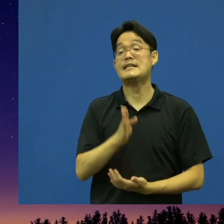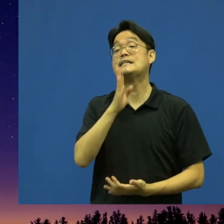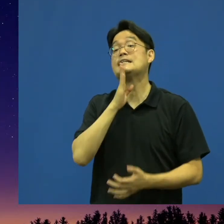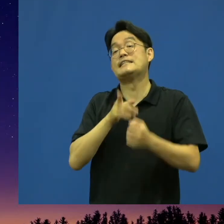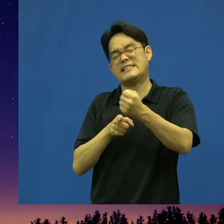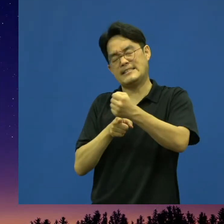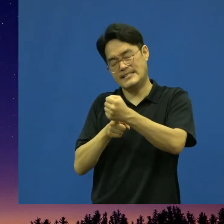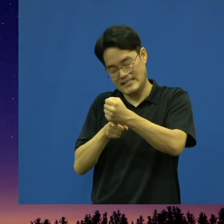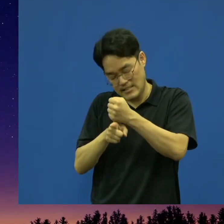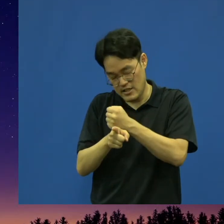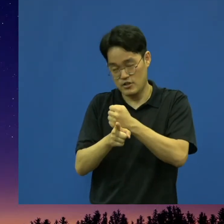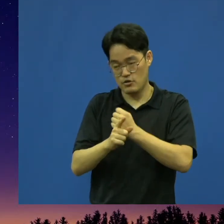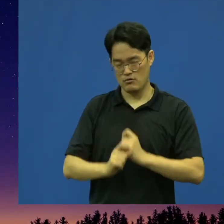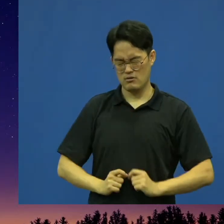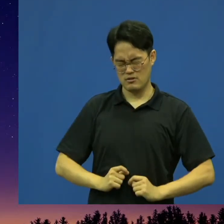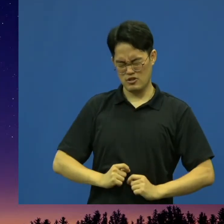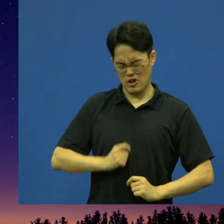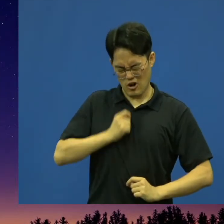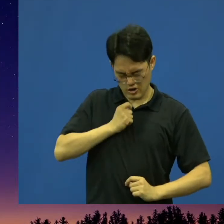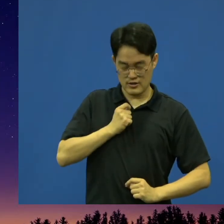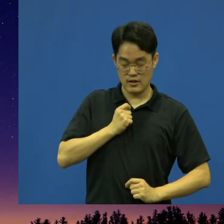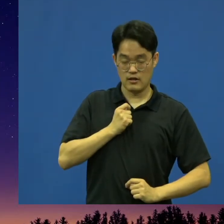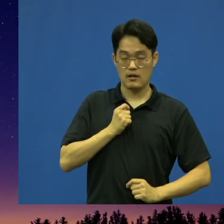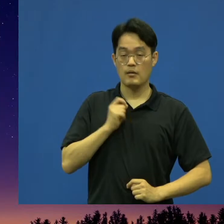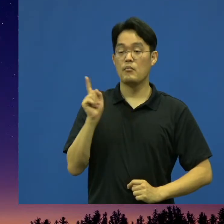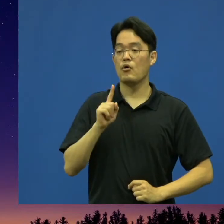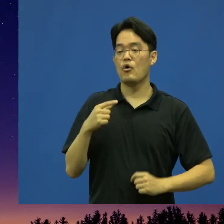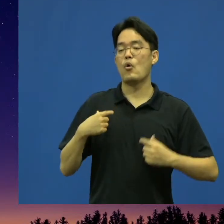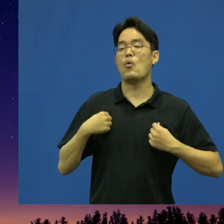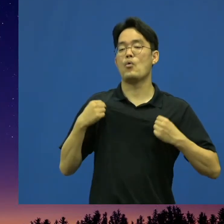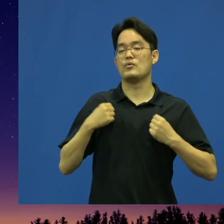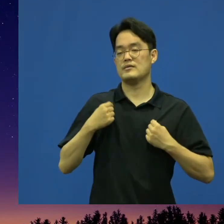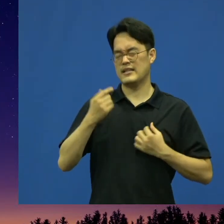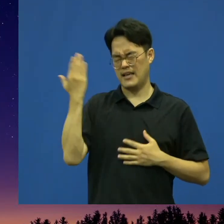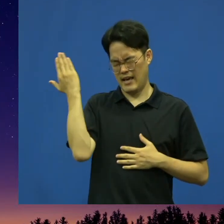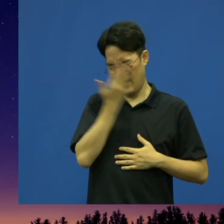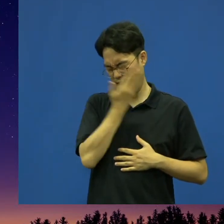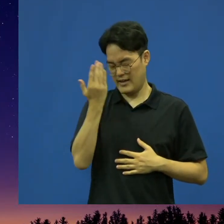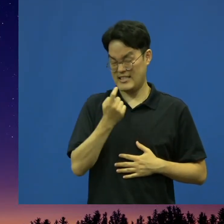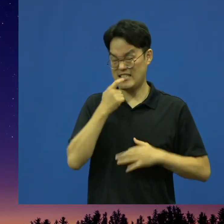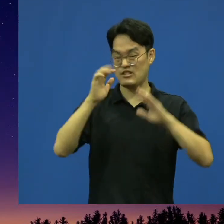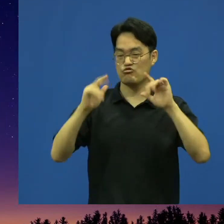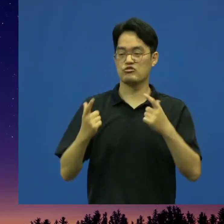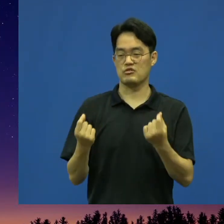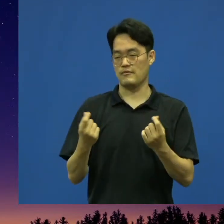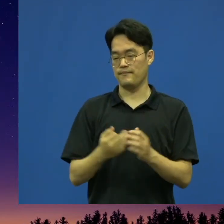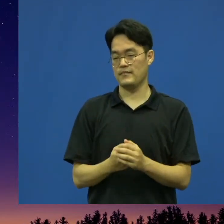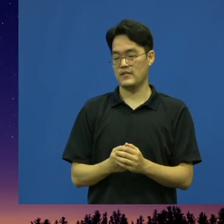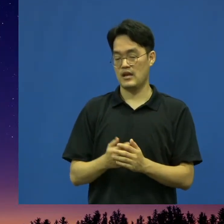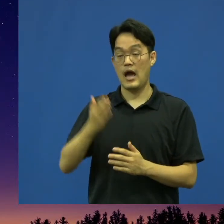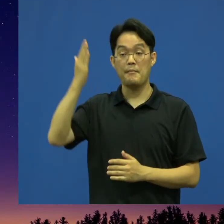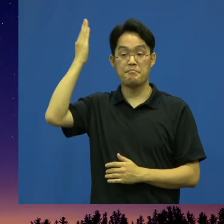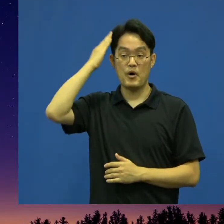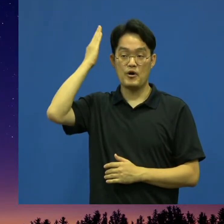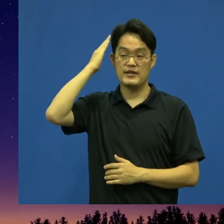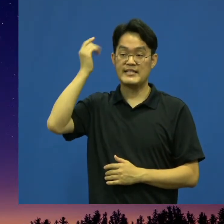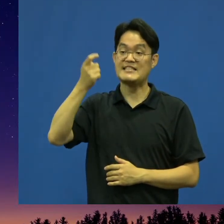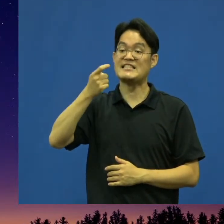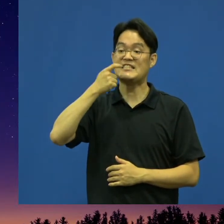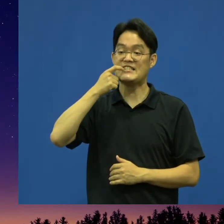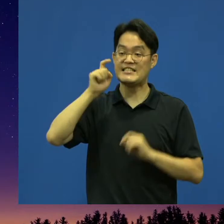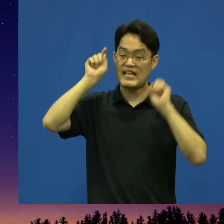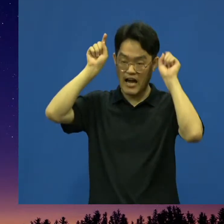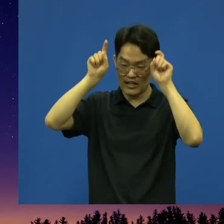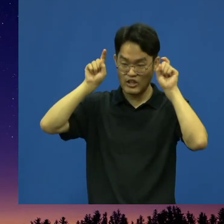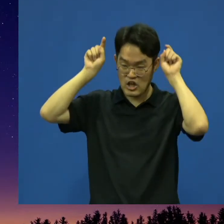진리이시고 정직함을 보여주시는 것이겠지요. 여러분, 머리는 흰 양털